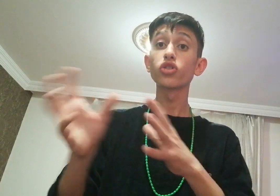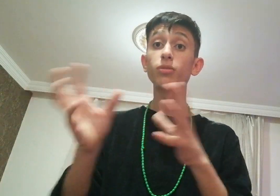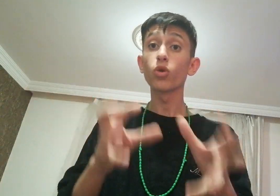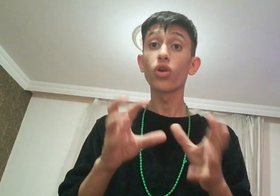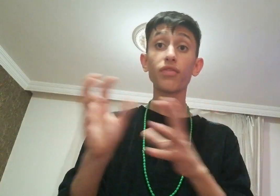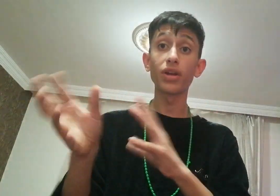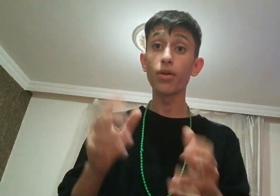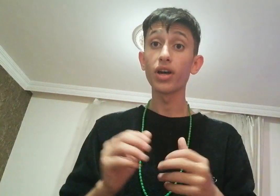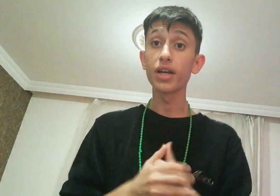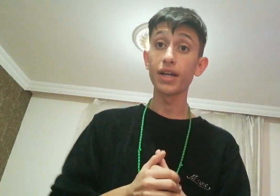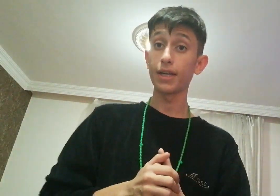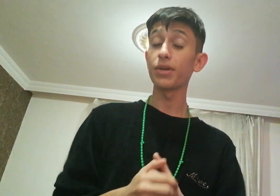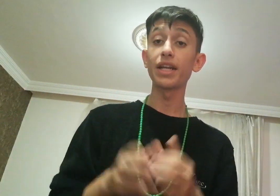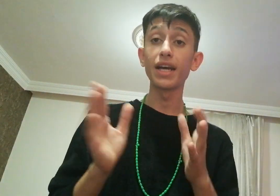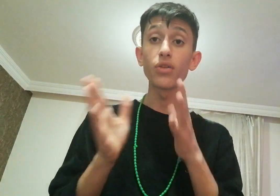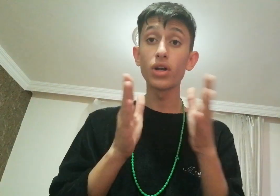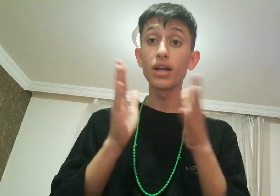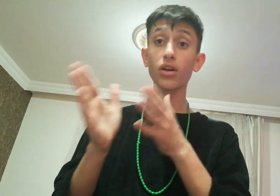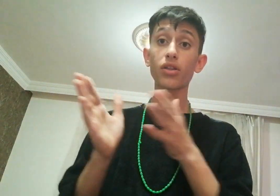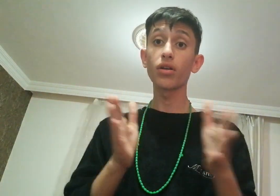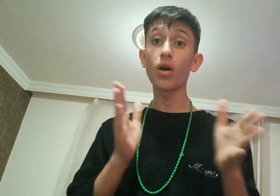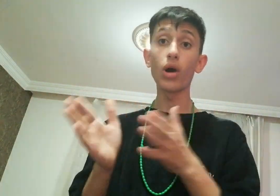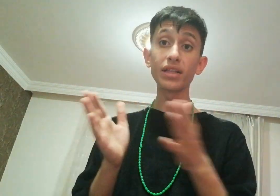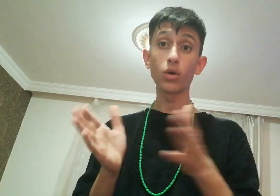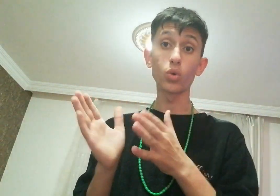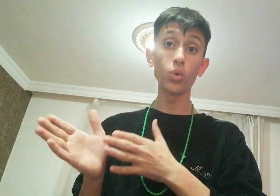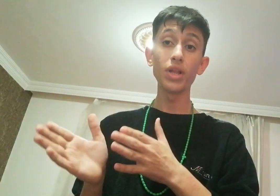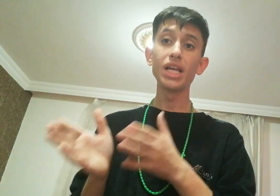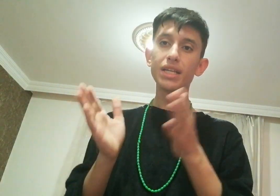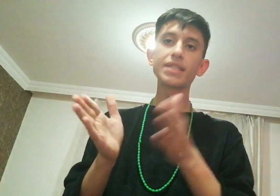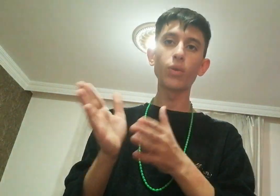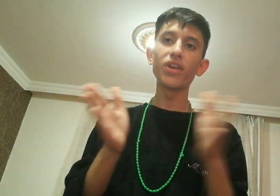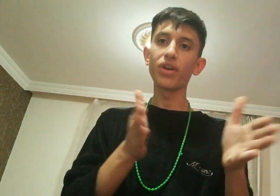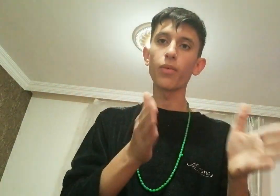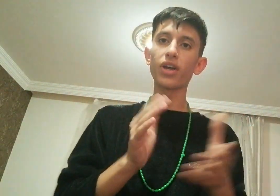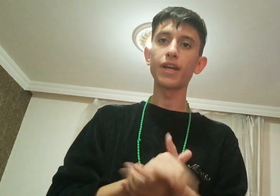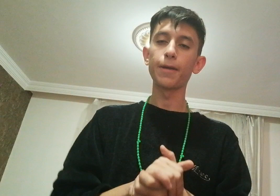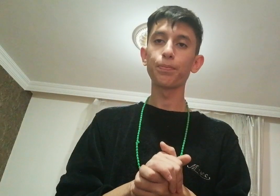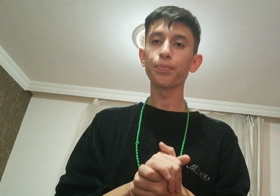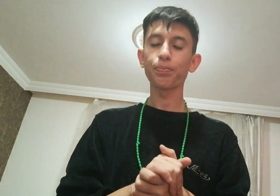نختم القرآن في رمضان الكريم. يعني هذول كثير قواعد أكو نسويها في رمضان الكريم.